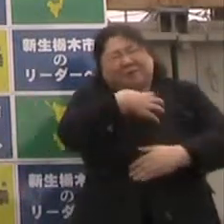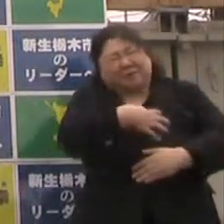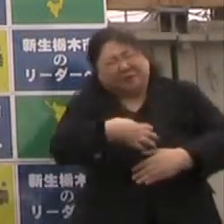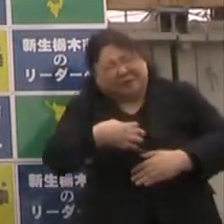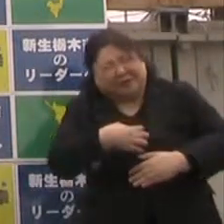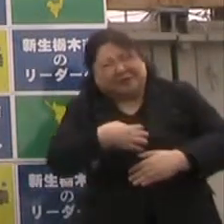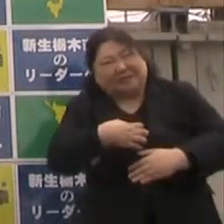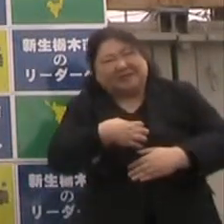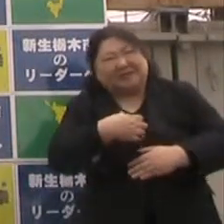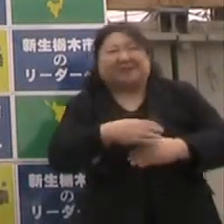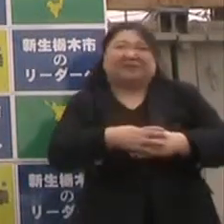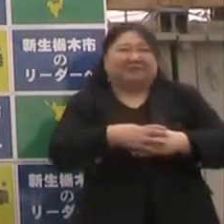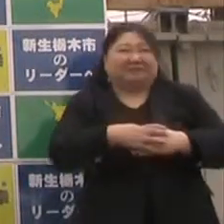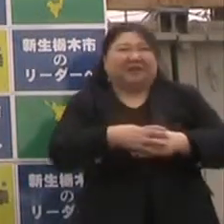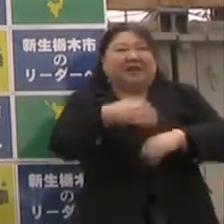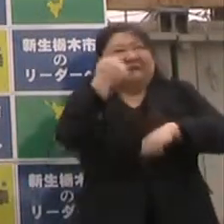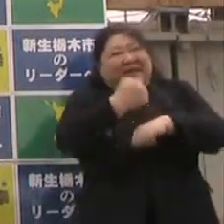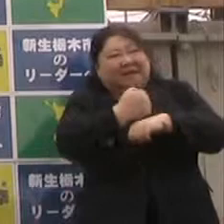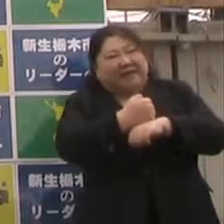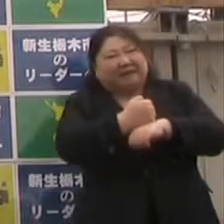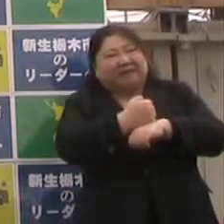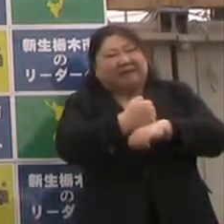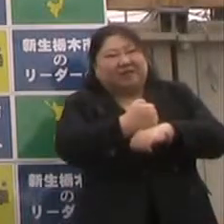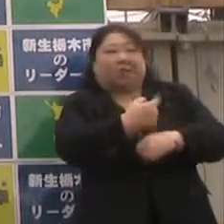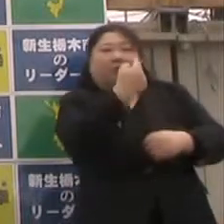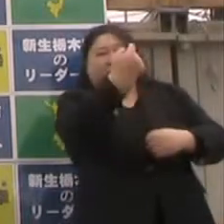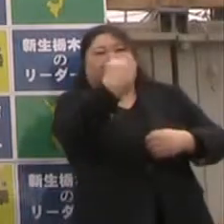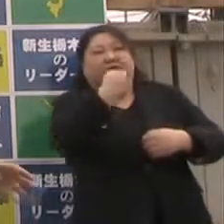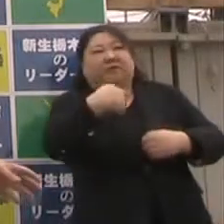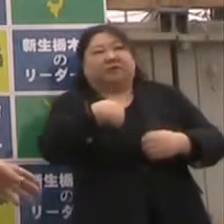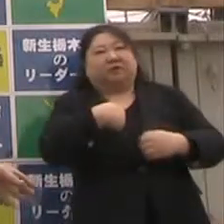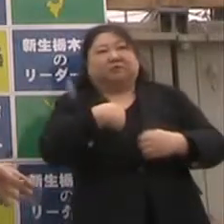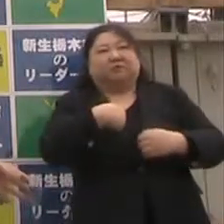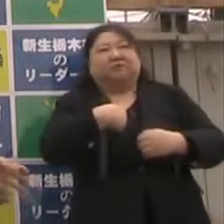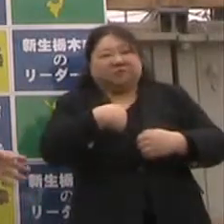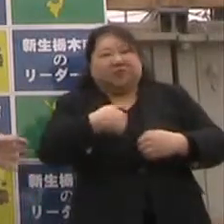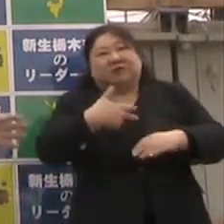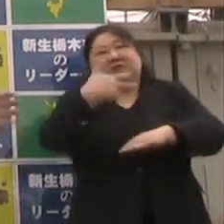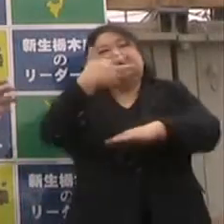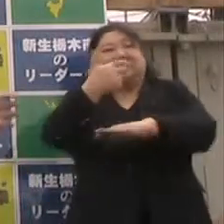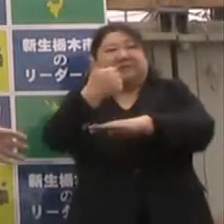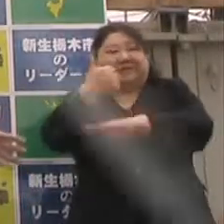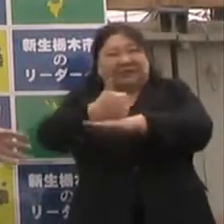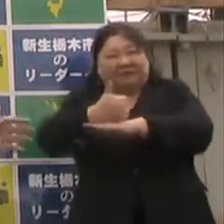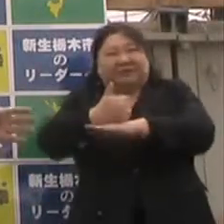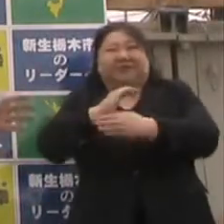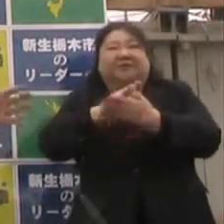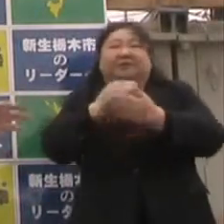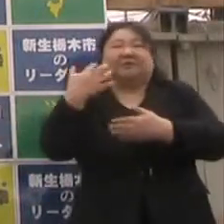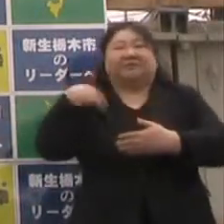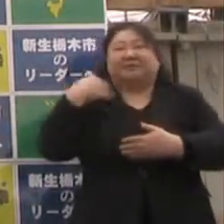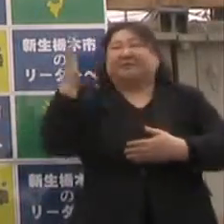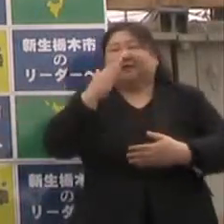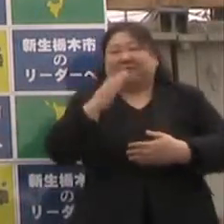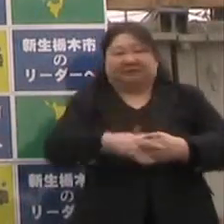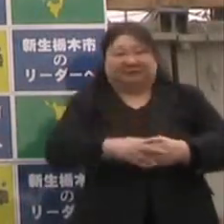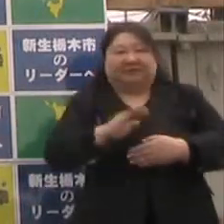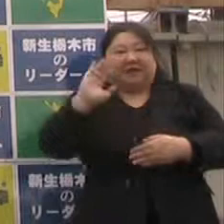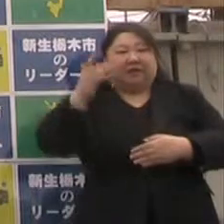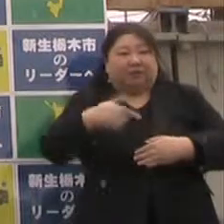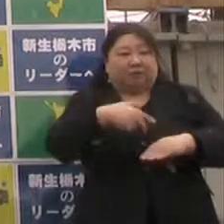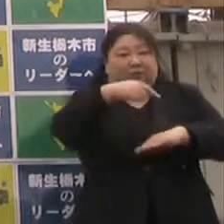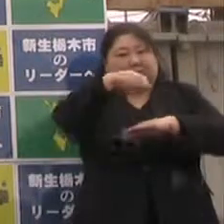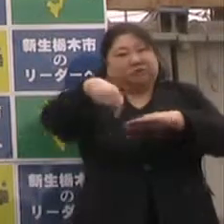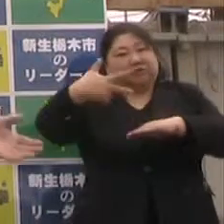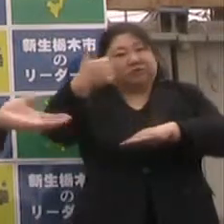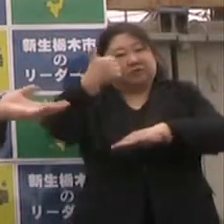く言ってくれれば俺喧嘩やめなかったのになんて冗談を言ったことがあるんです。ただこういった中において今栃木市政を一生懸命頑張ってくれてる。そ